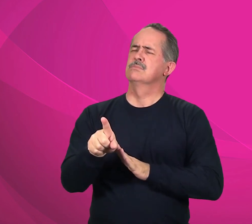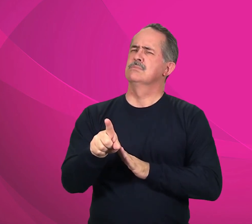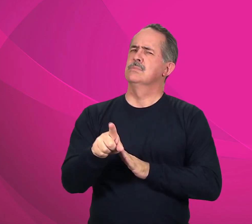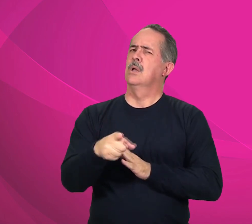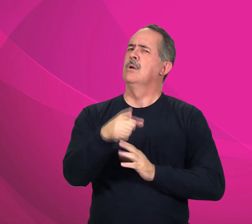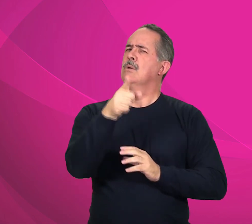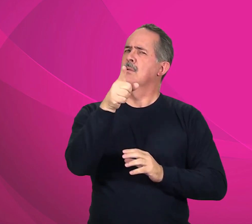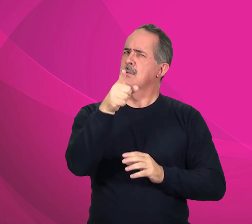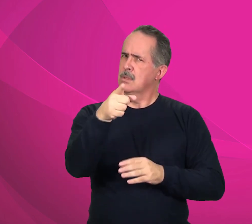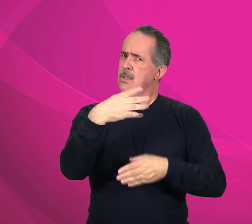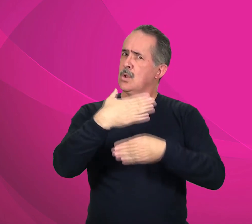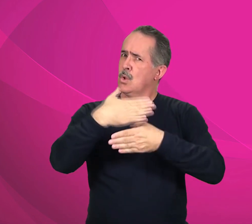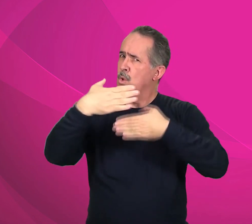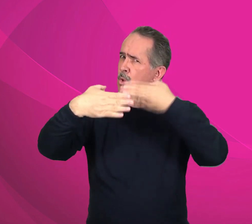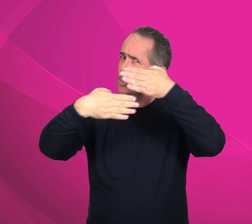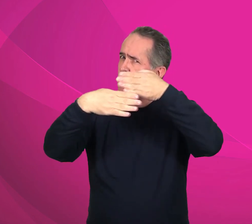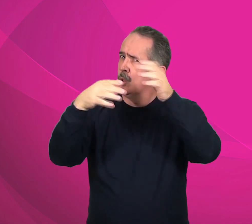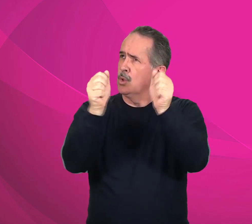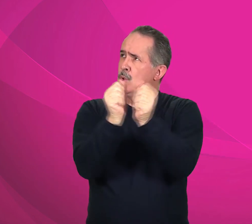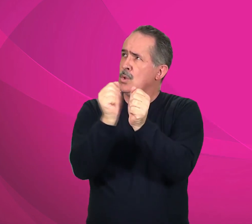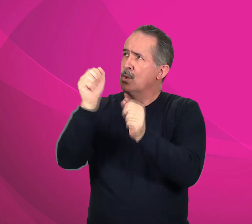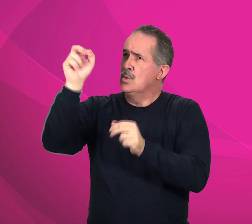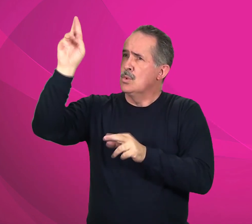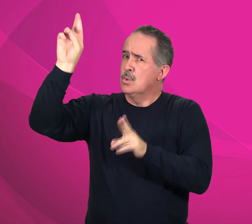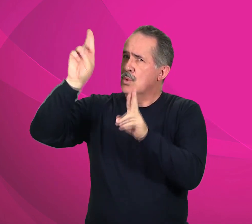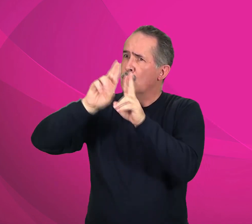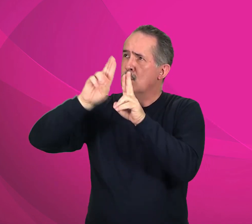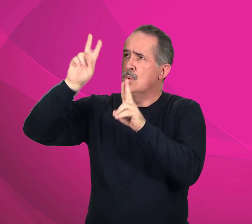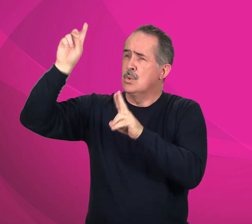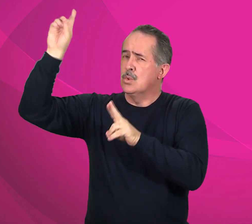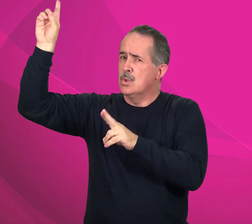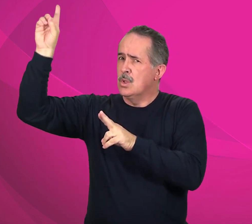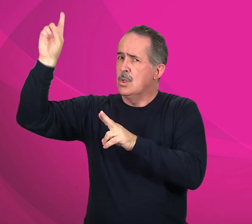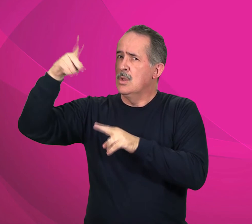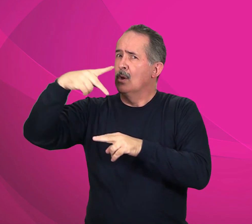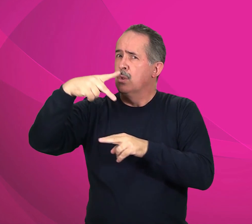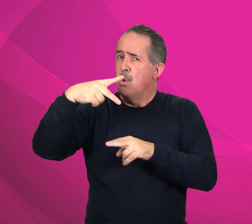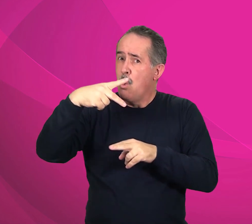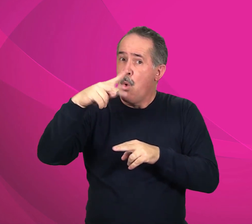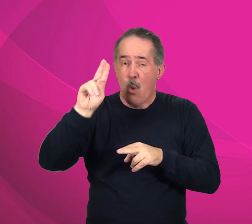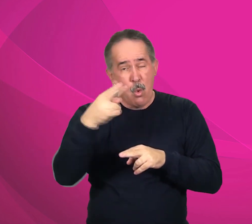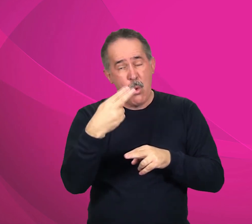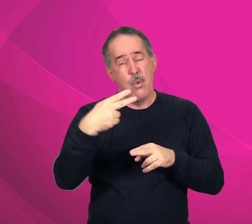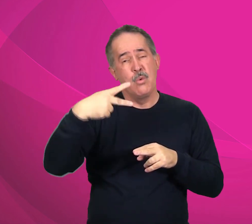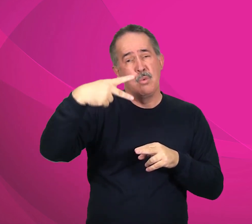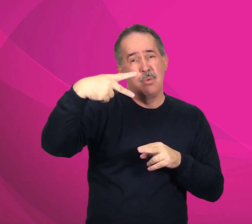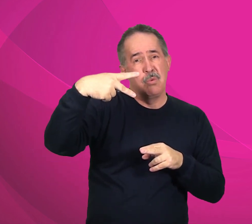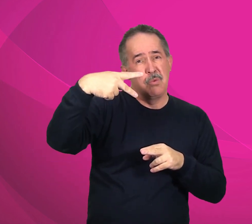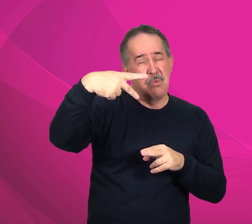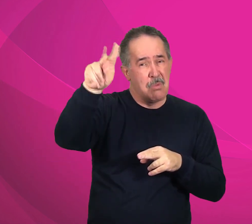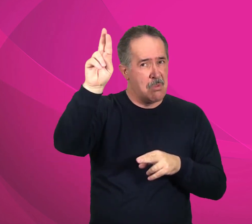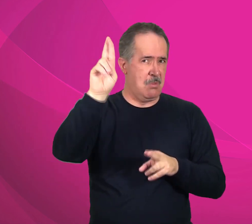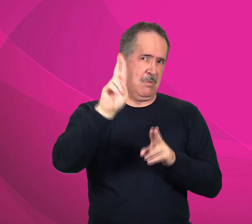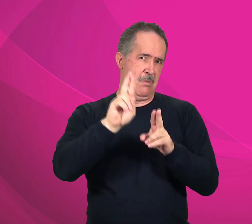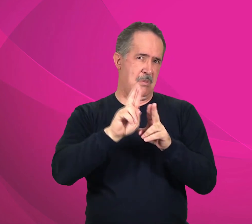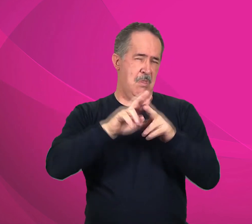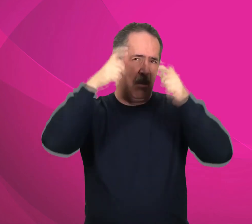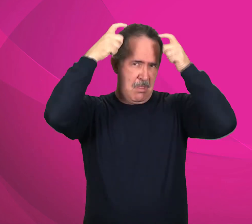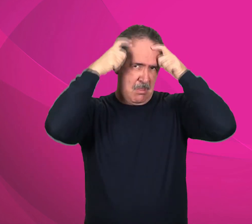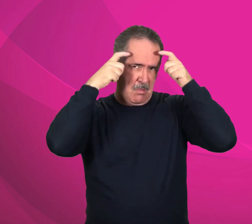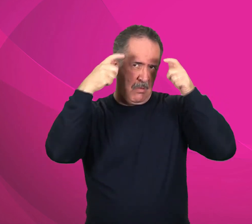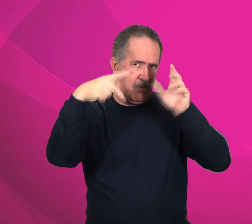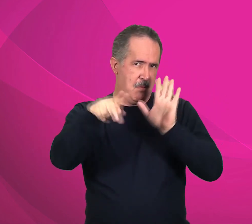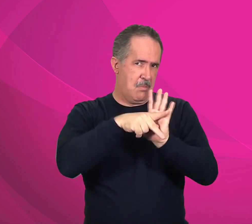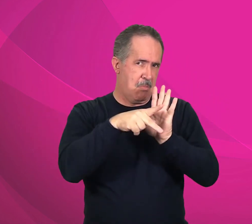está construindo com deus o seu reino você está construindo um reinado só seu